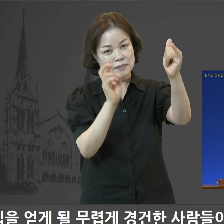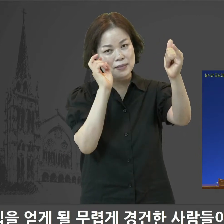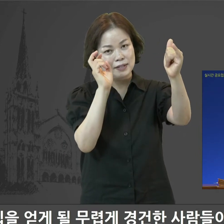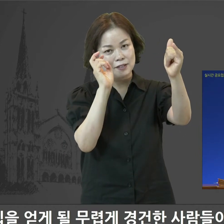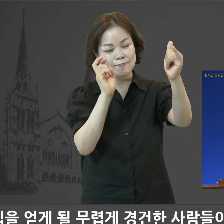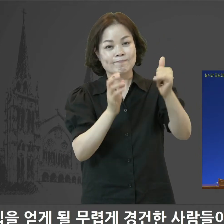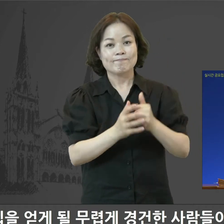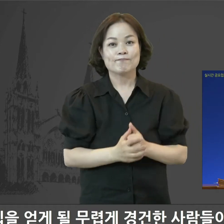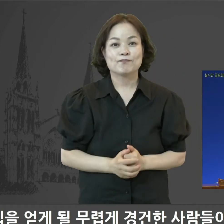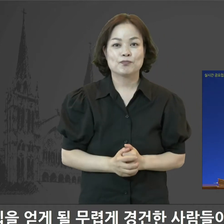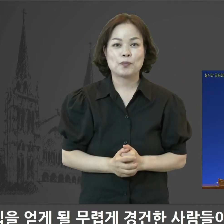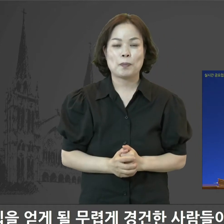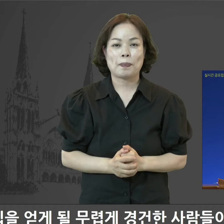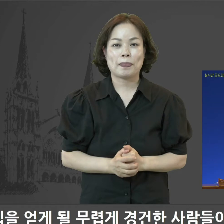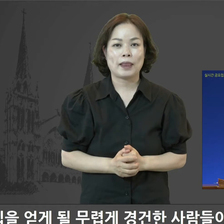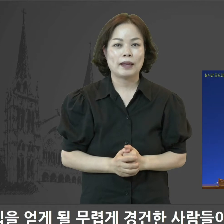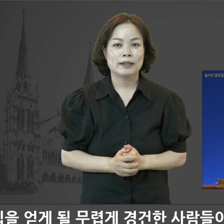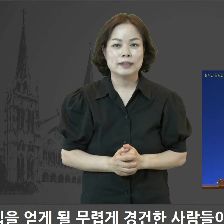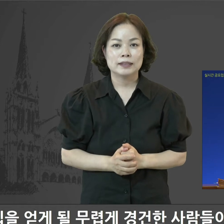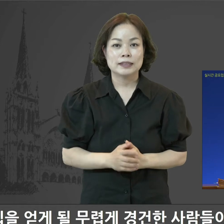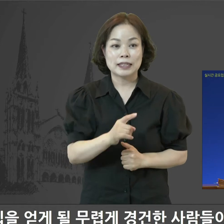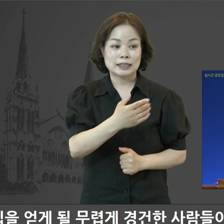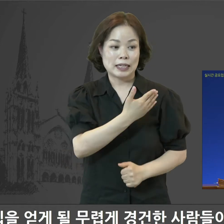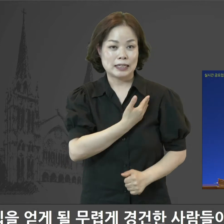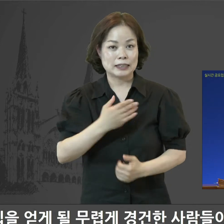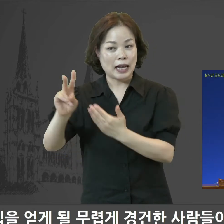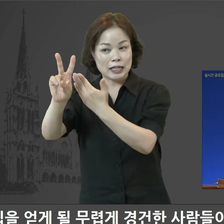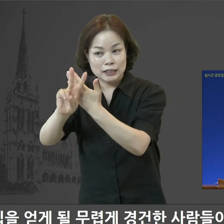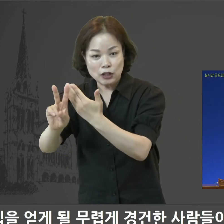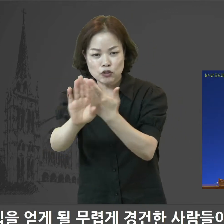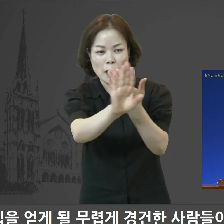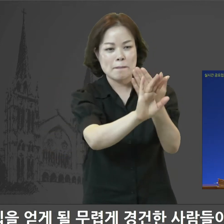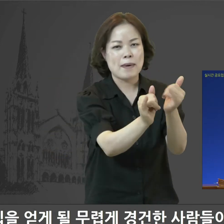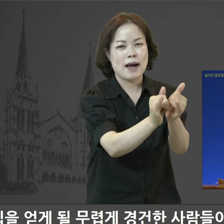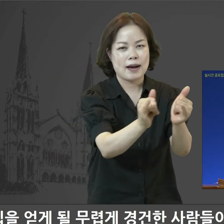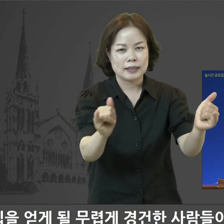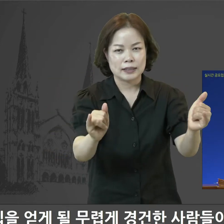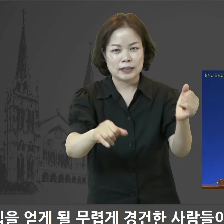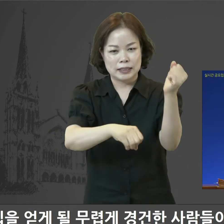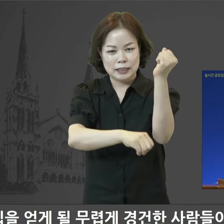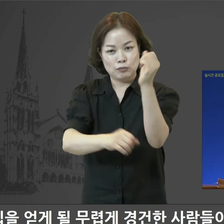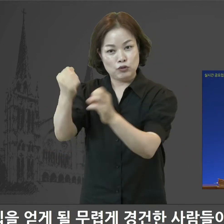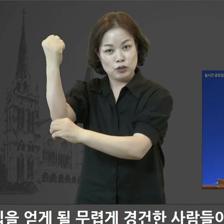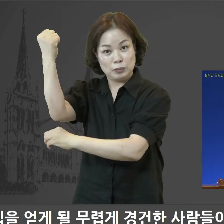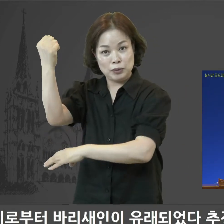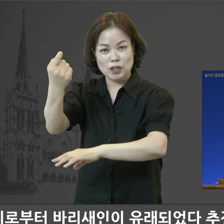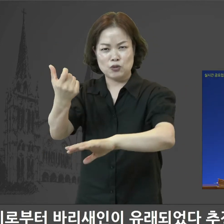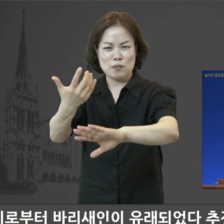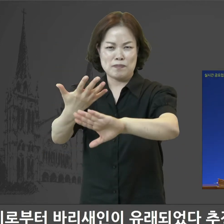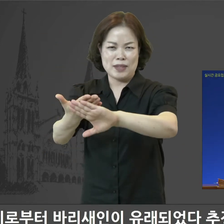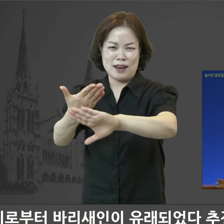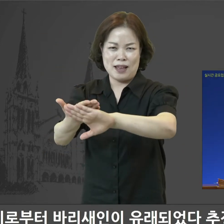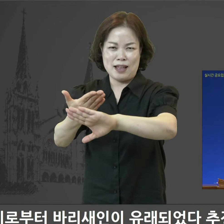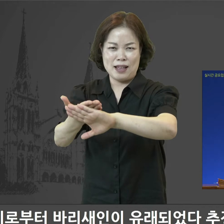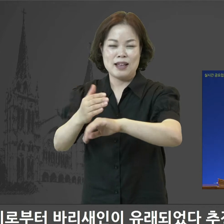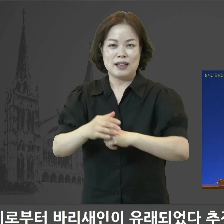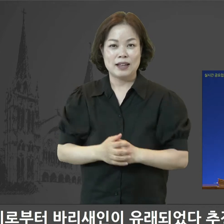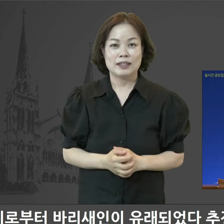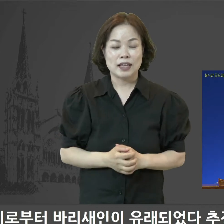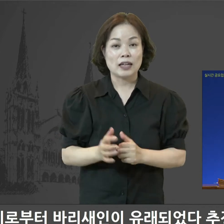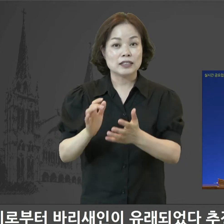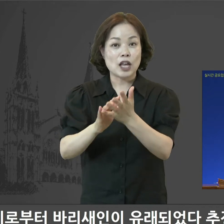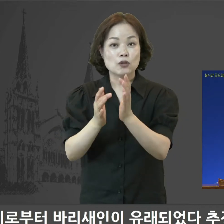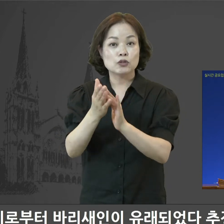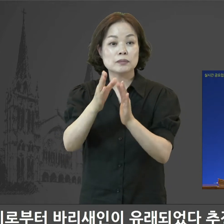것이 보통 정설입니다. 그러니까 사두개인과 바리새인은 이 뿌리가 좀 다른 뿌리들인데,